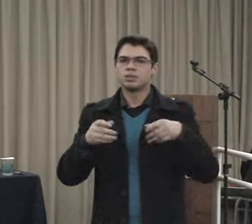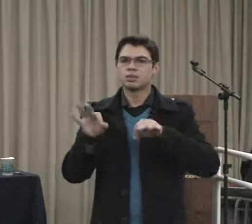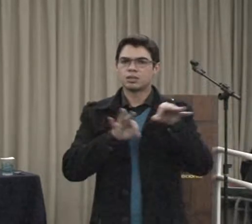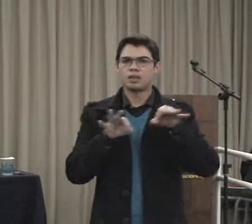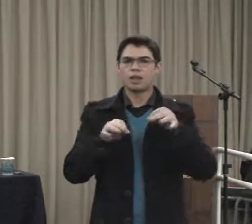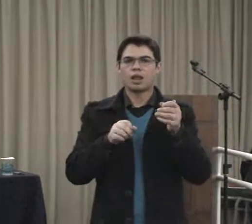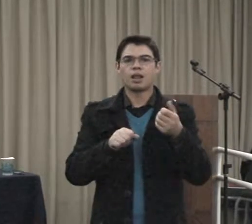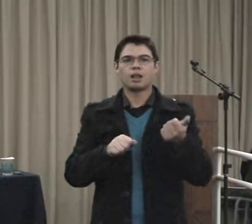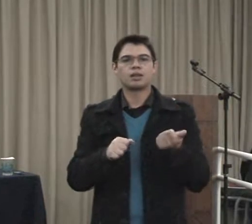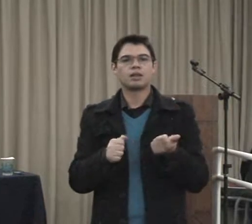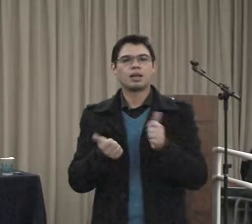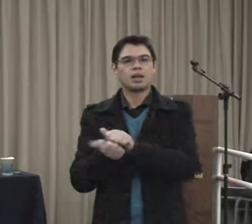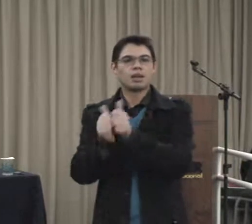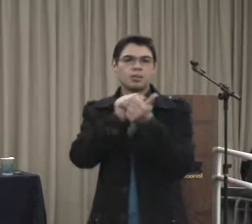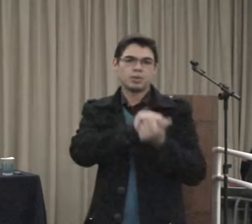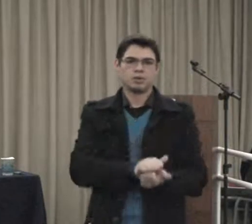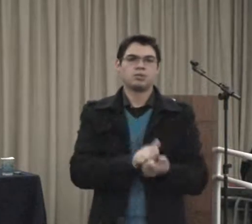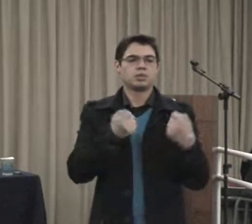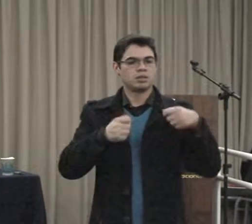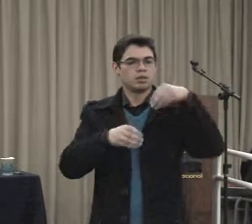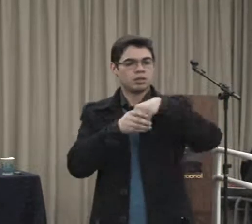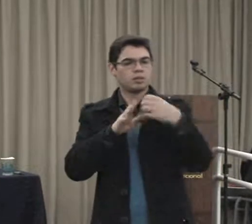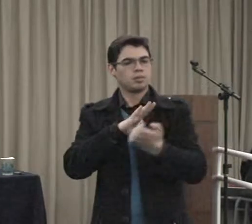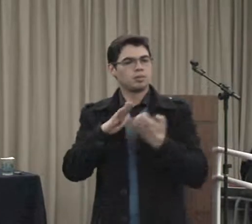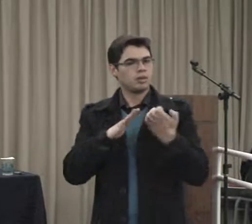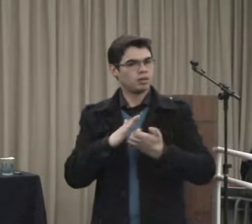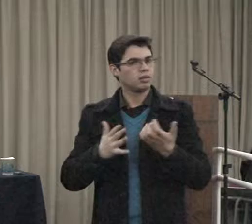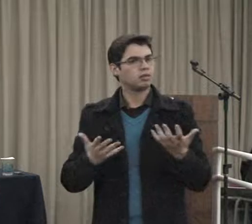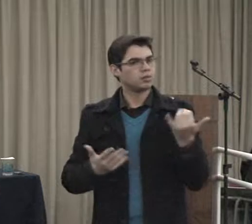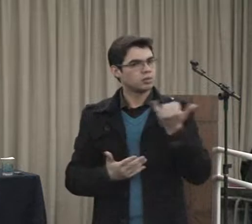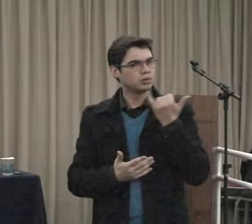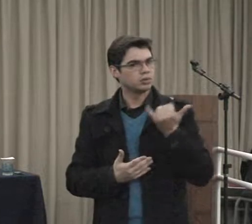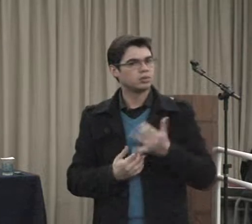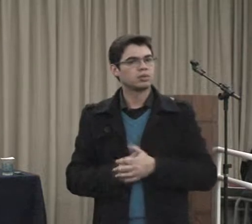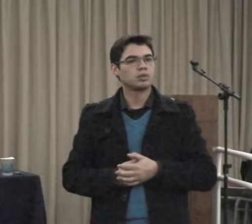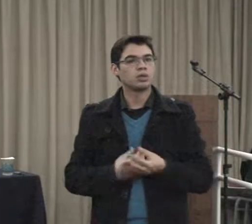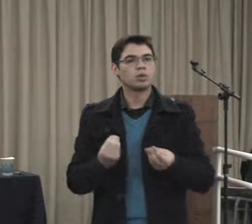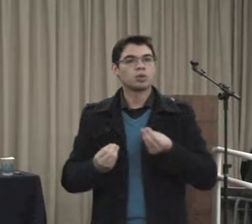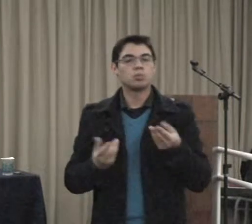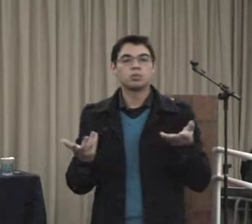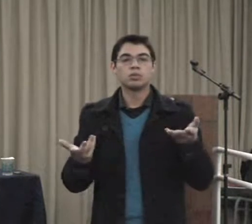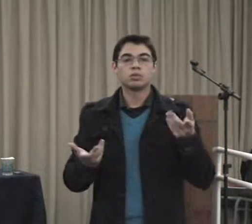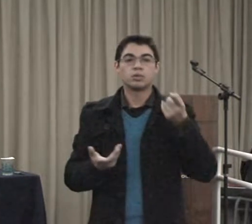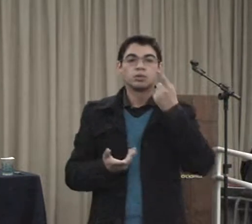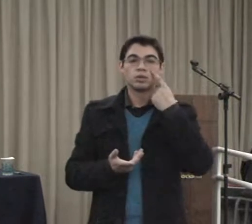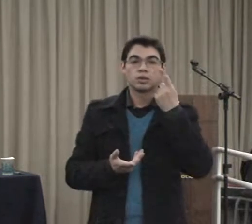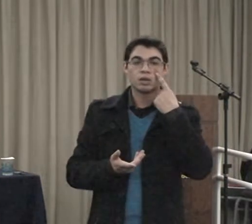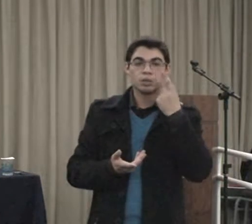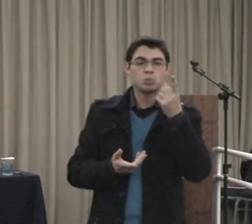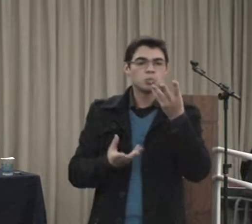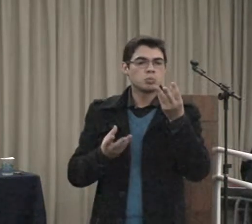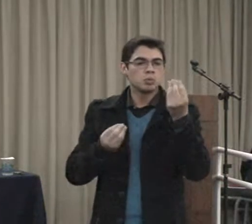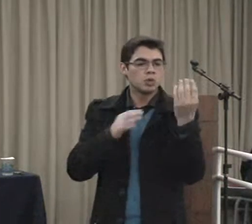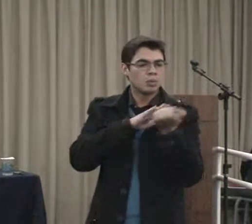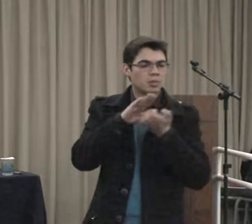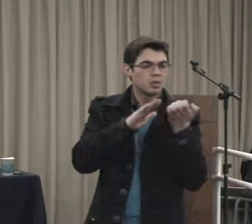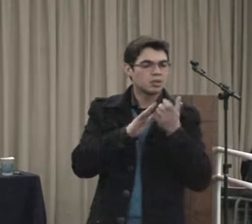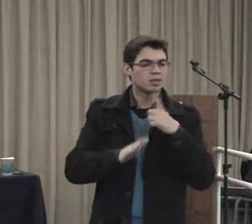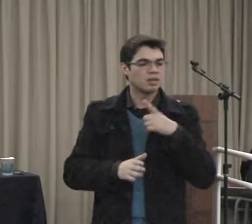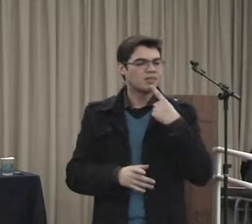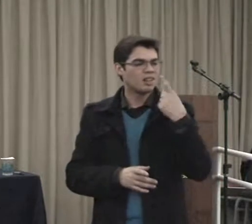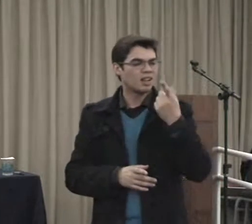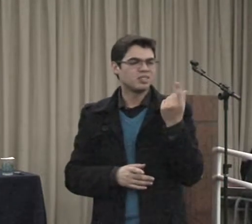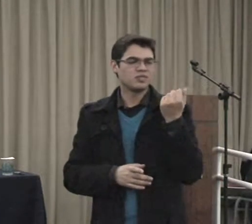vezes, adequações. E essa é uma fala que a gente ouve muito em muitas empresas. Não, mas vai ter